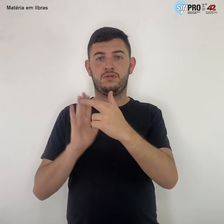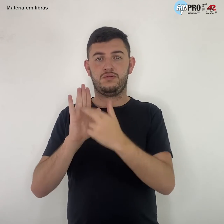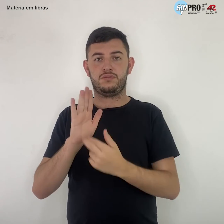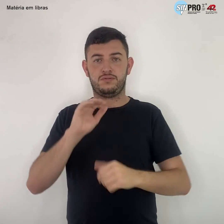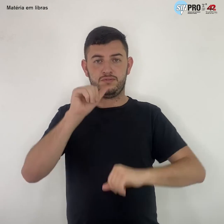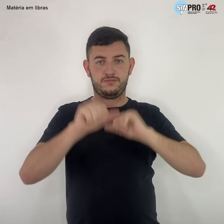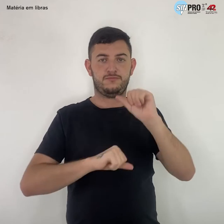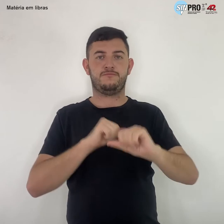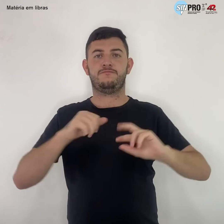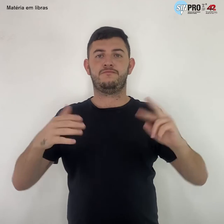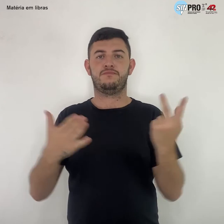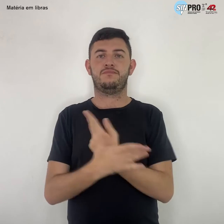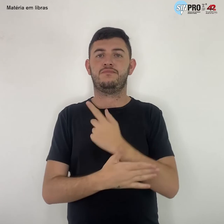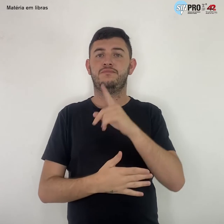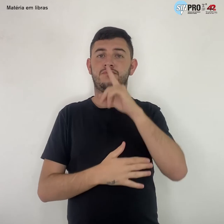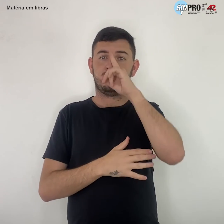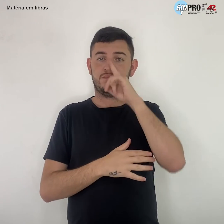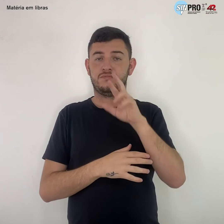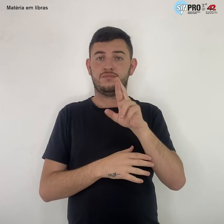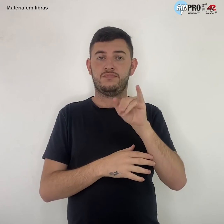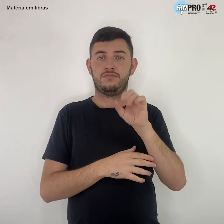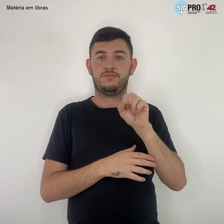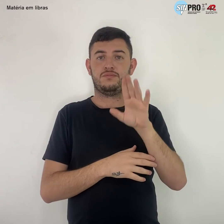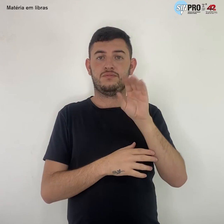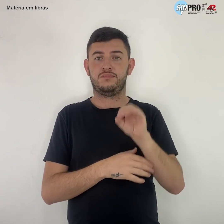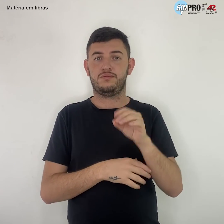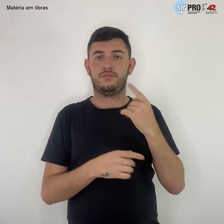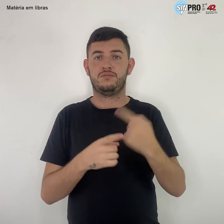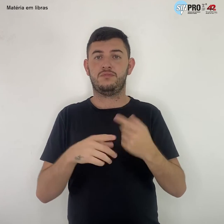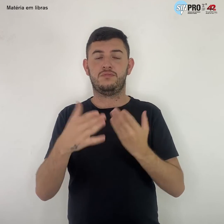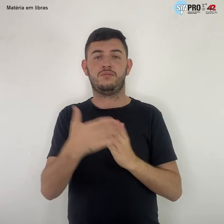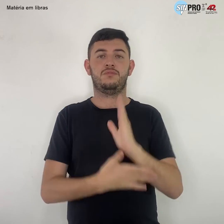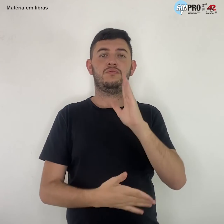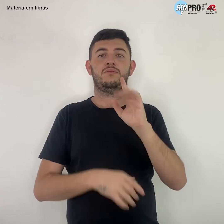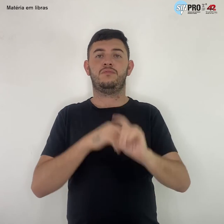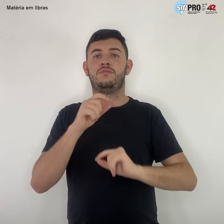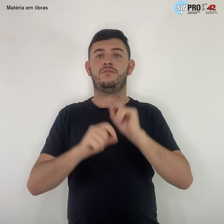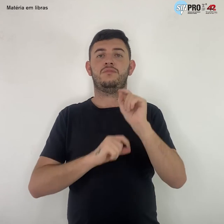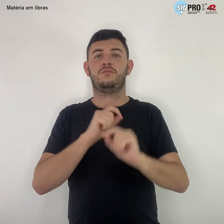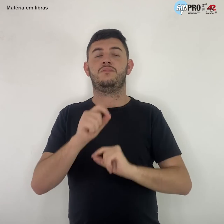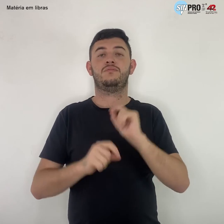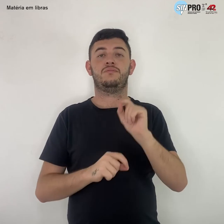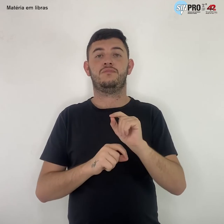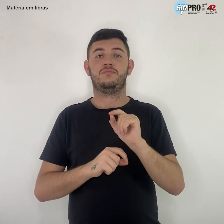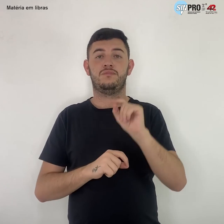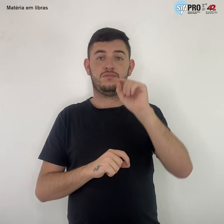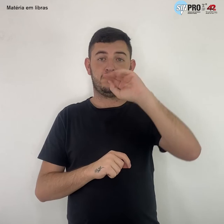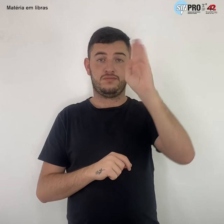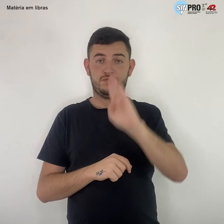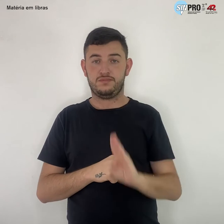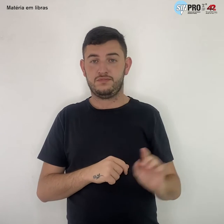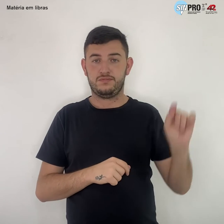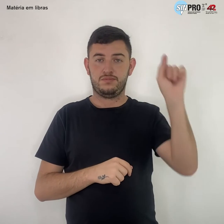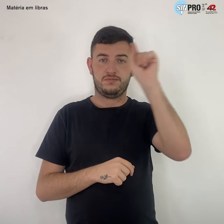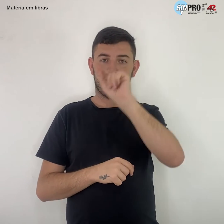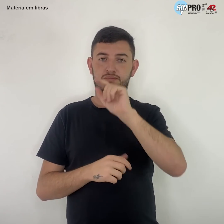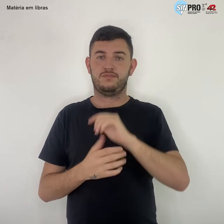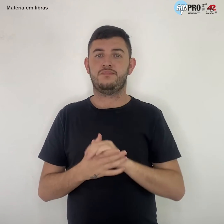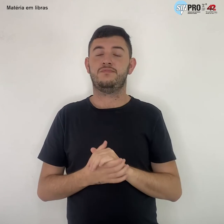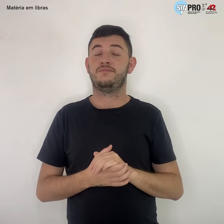acontecer é um risco grande, pois foi aprovada a nível federal. As